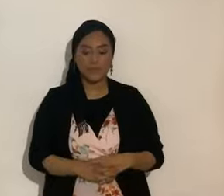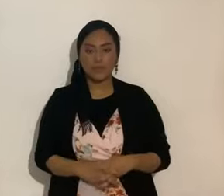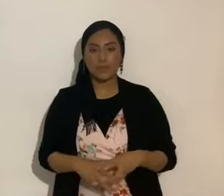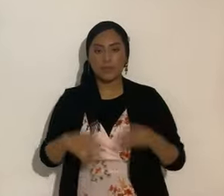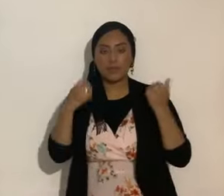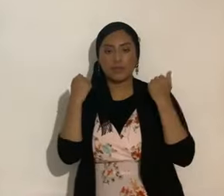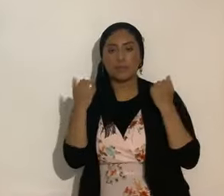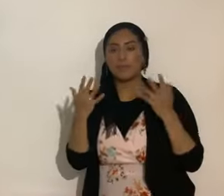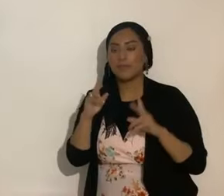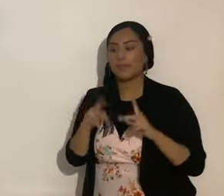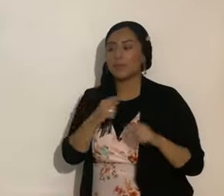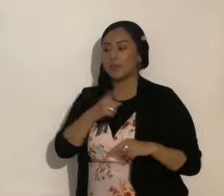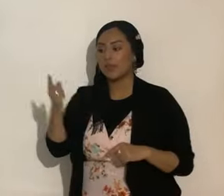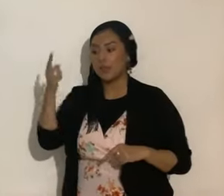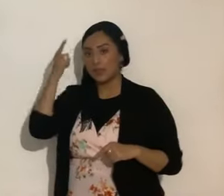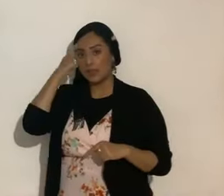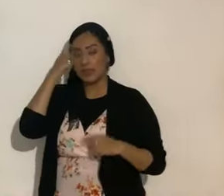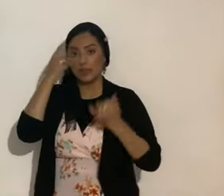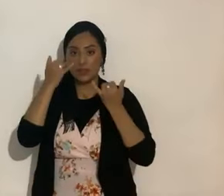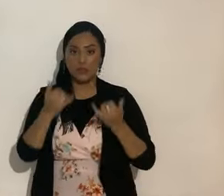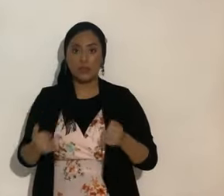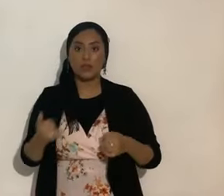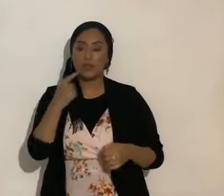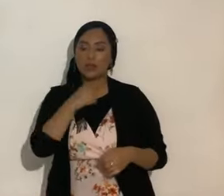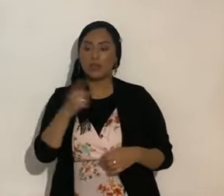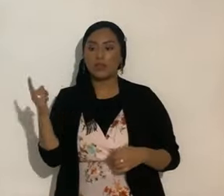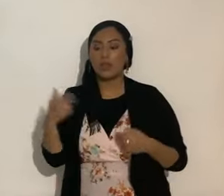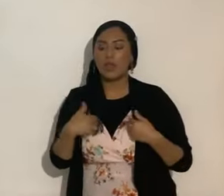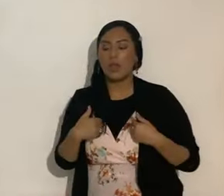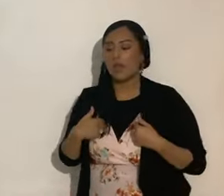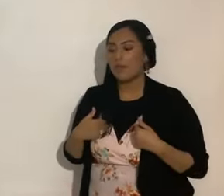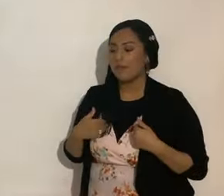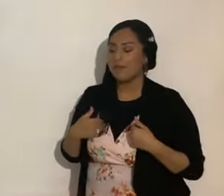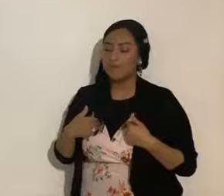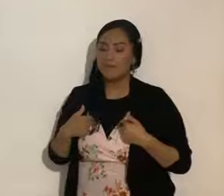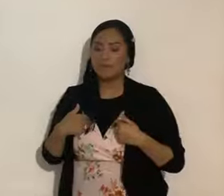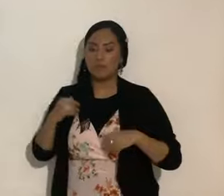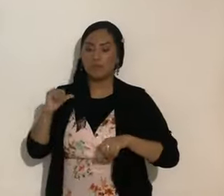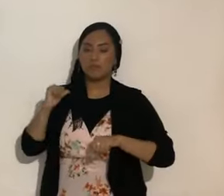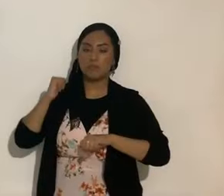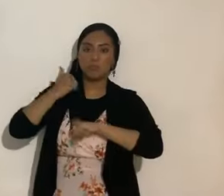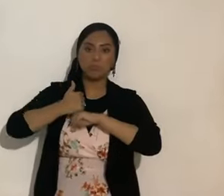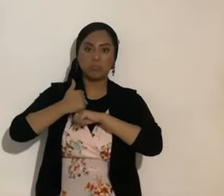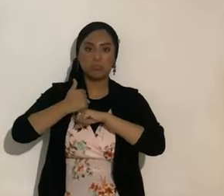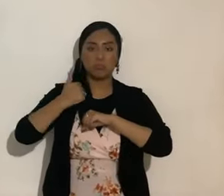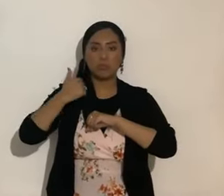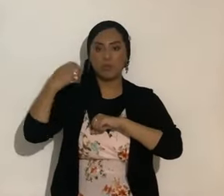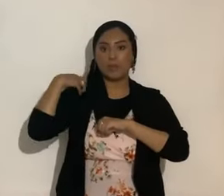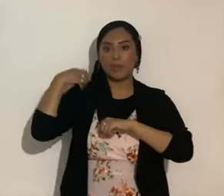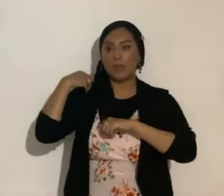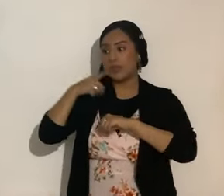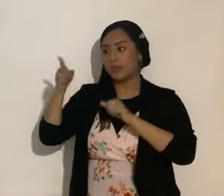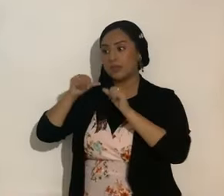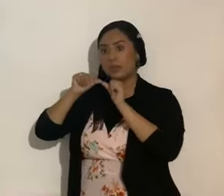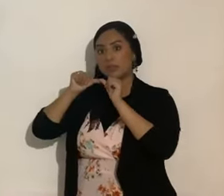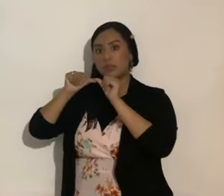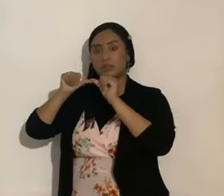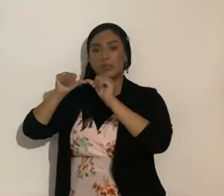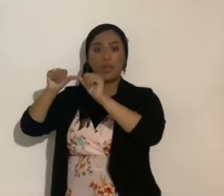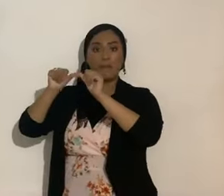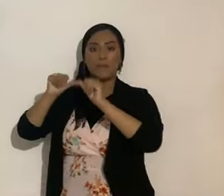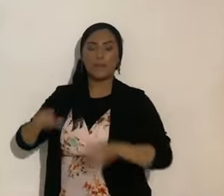Muchos creen que los que ahora tienen posiciones prominentes van a seguir igual. En